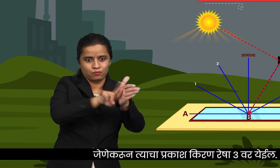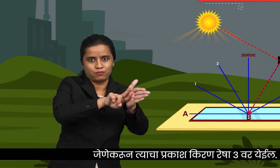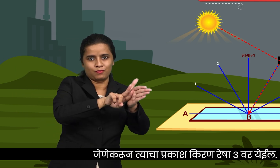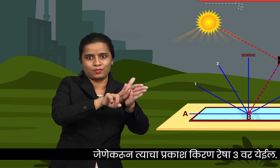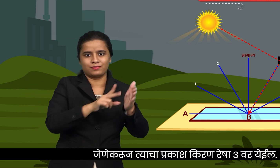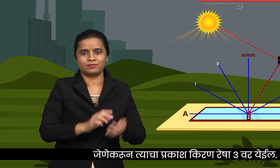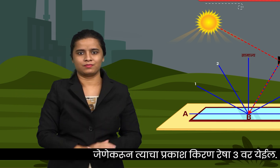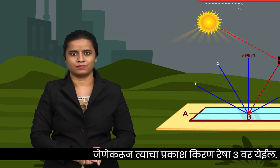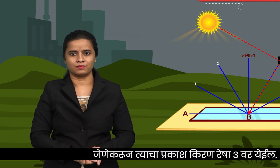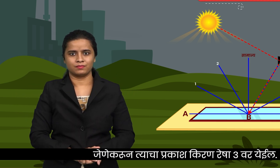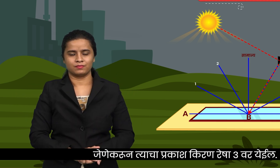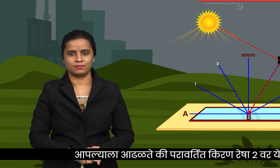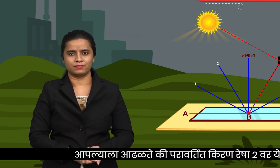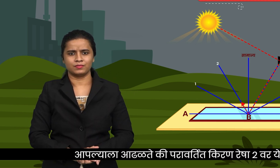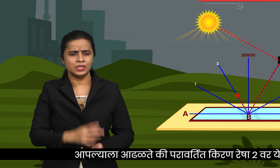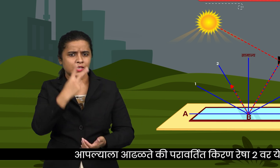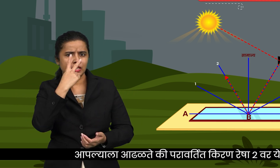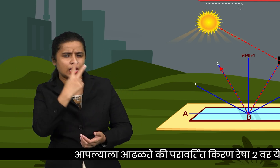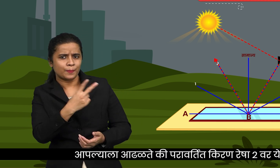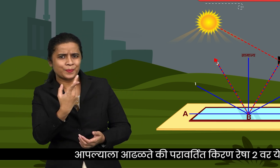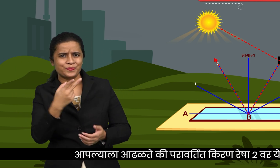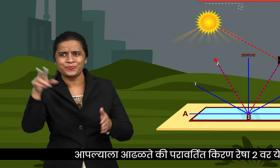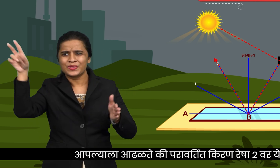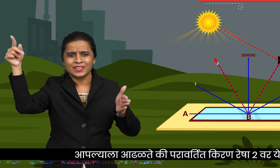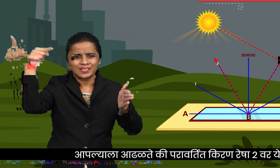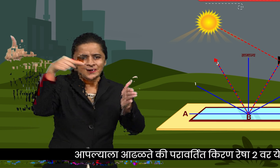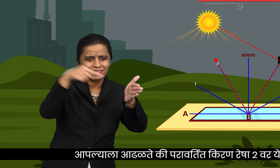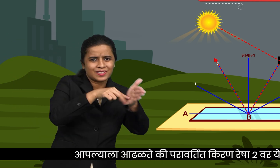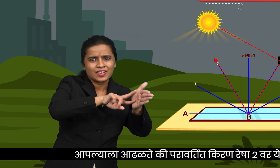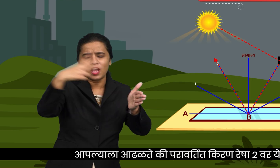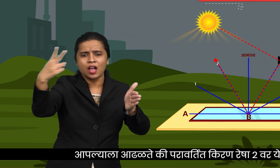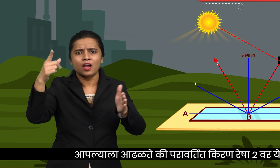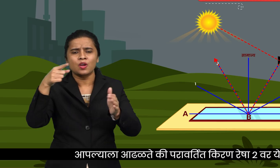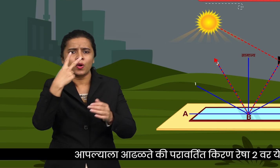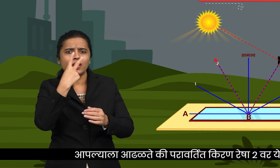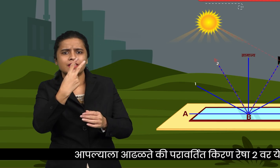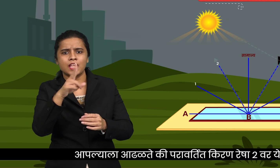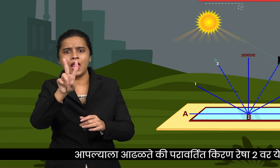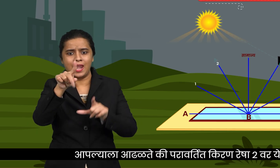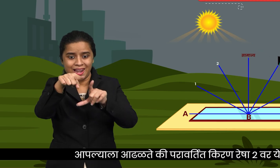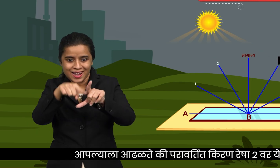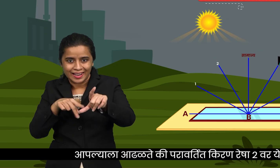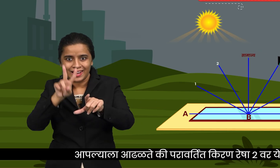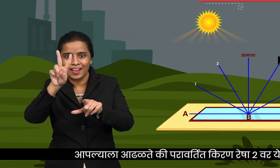रेषा 3 वर येईल. आपल्याला आढळते की परावर्तित किरण रेषा 2 वर येईल.